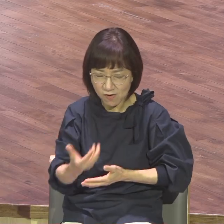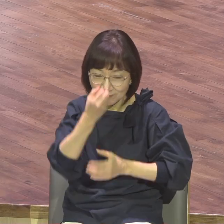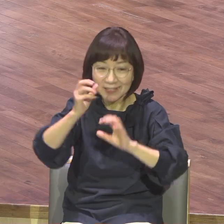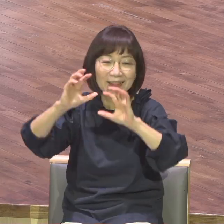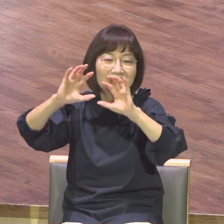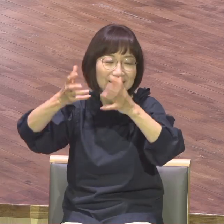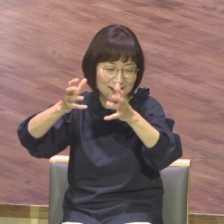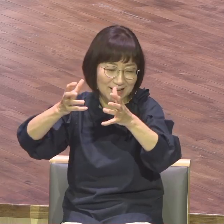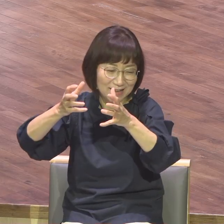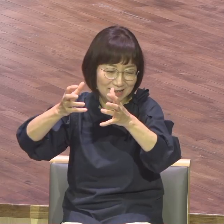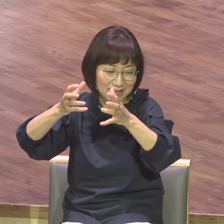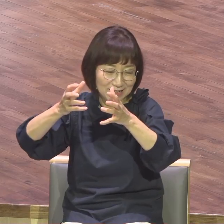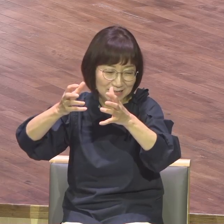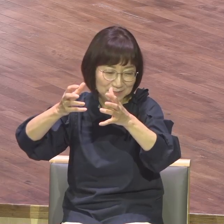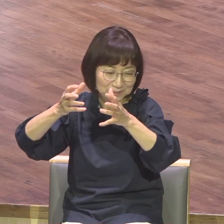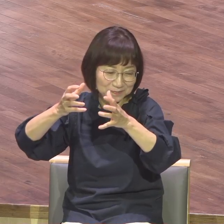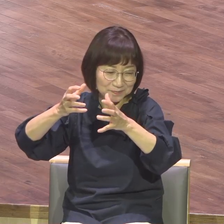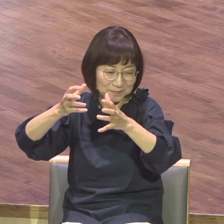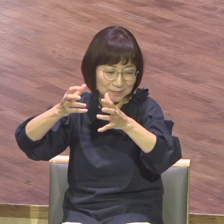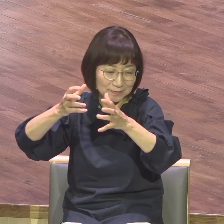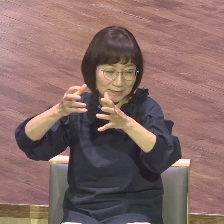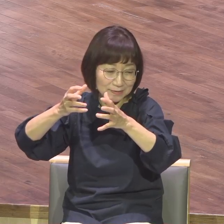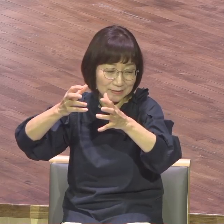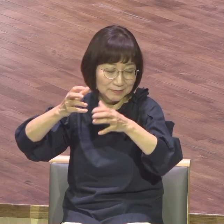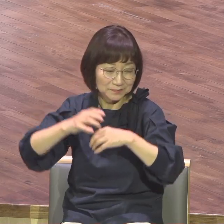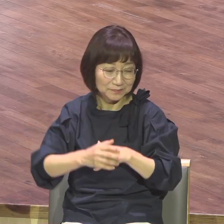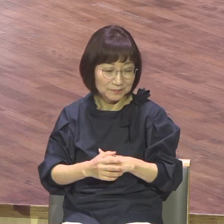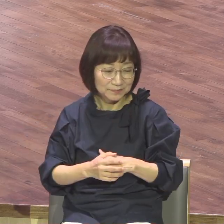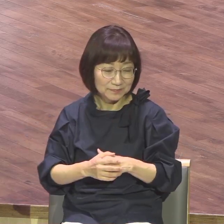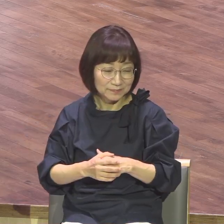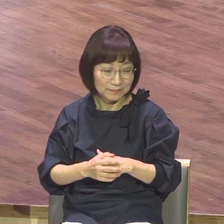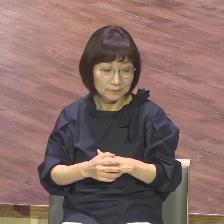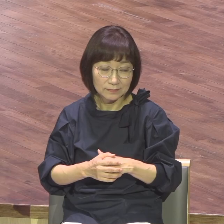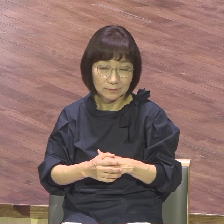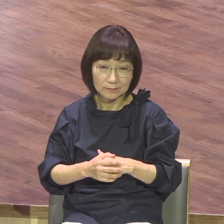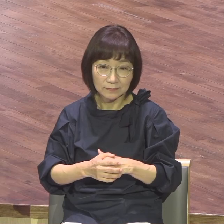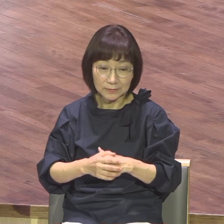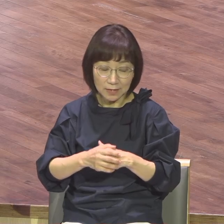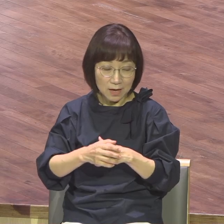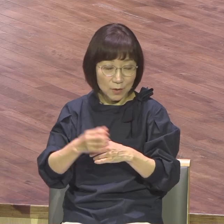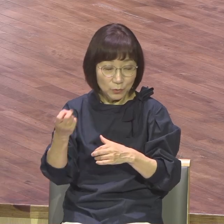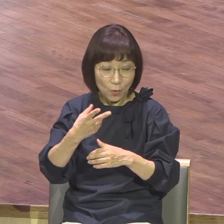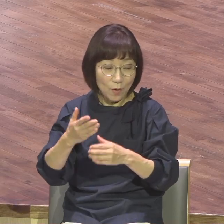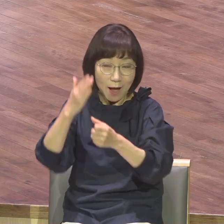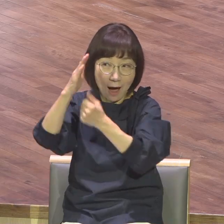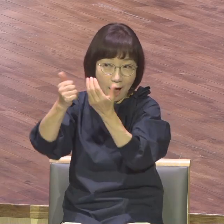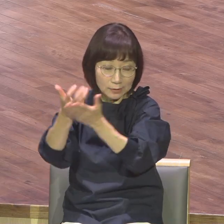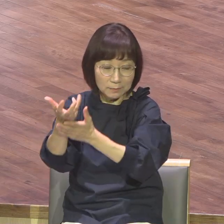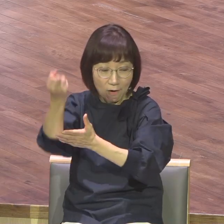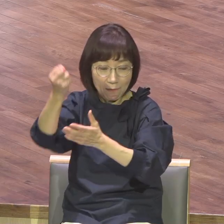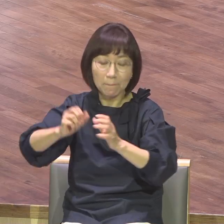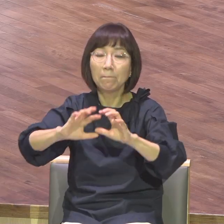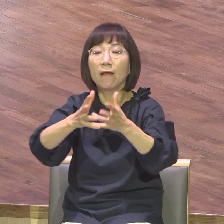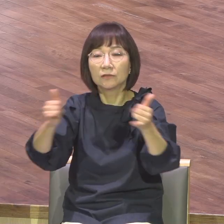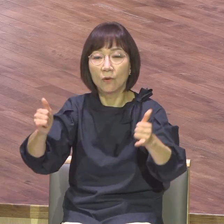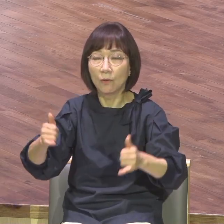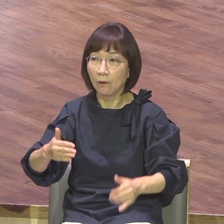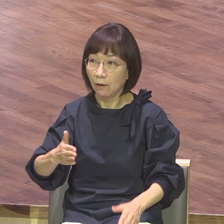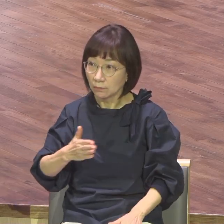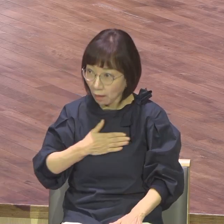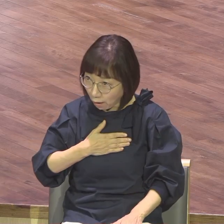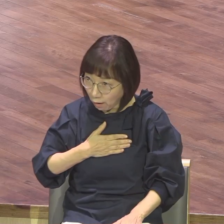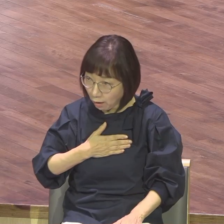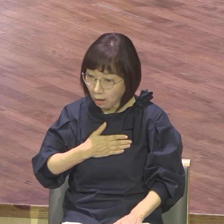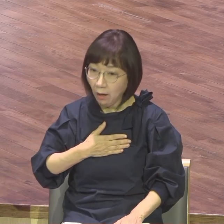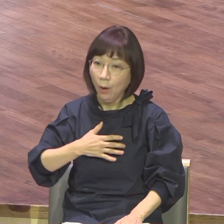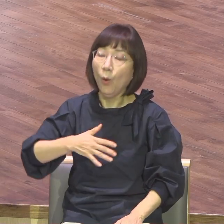나라요. 응? 자, 택하신 족속이요, 왕같은 제사장이요, 거룩한 나라요. 어마어마하죠. 내가.